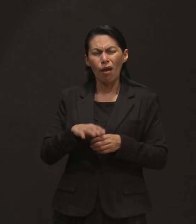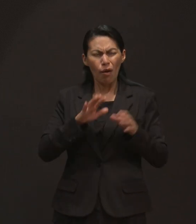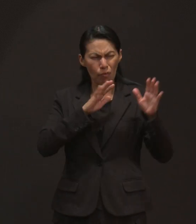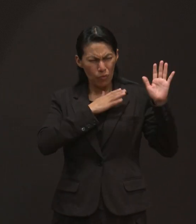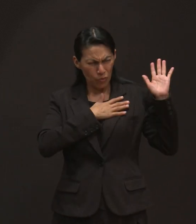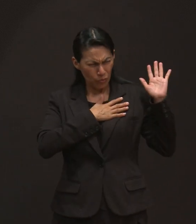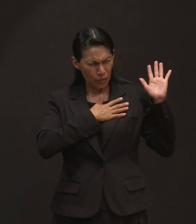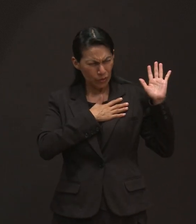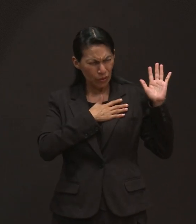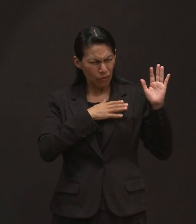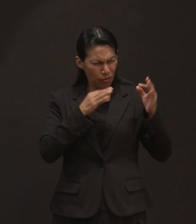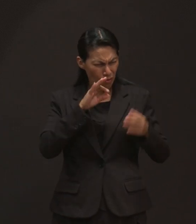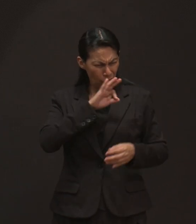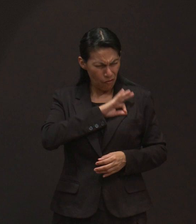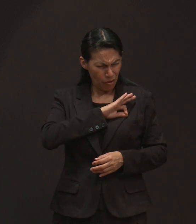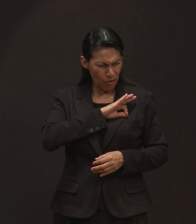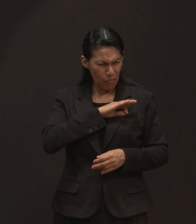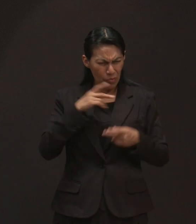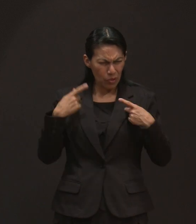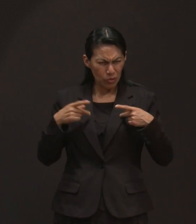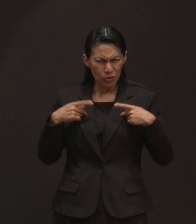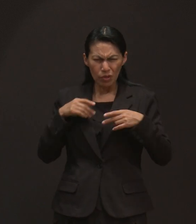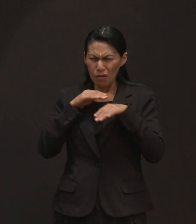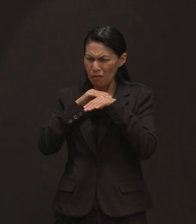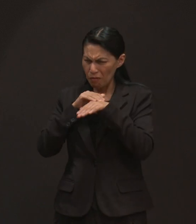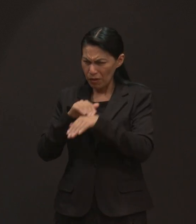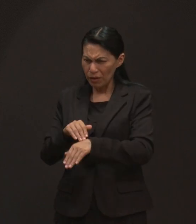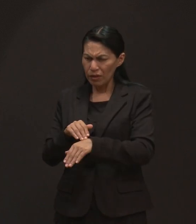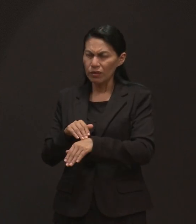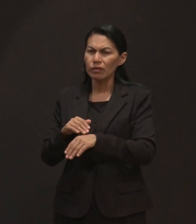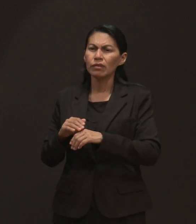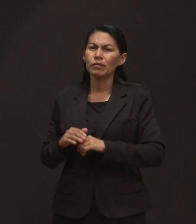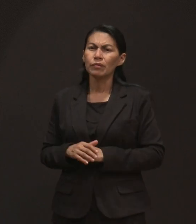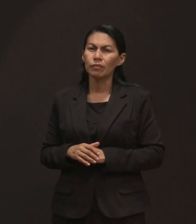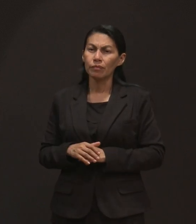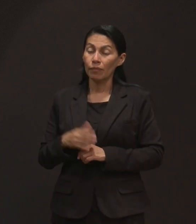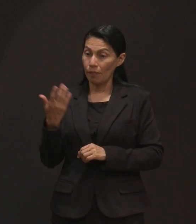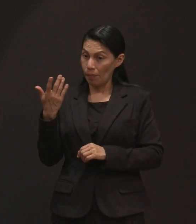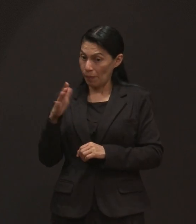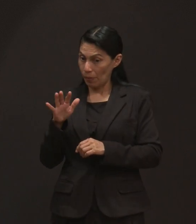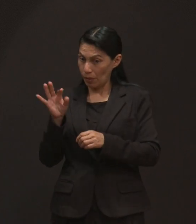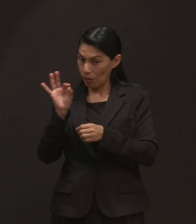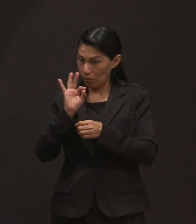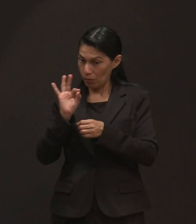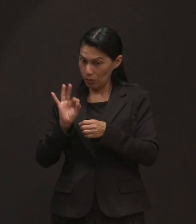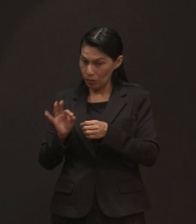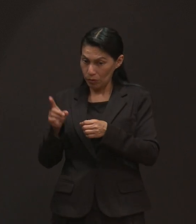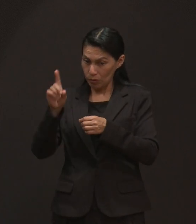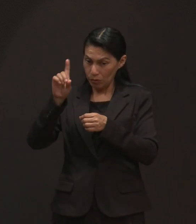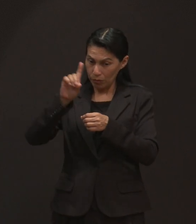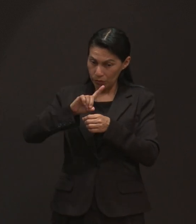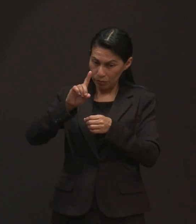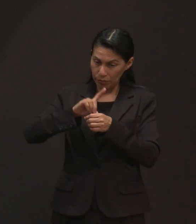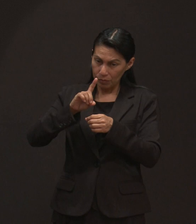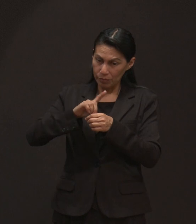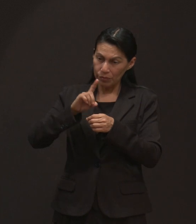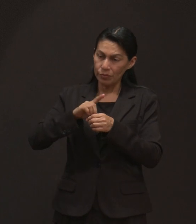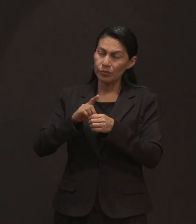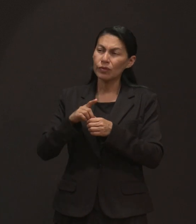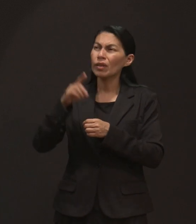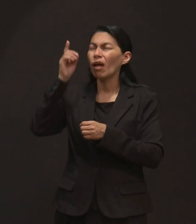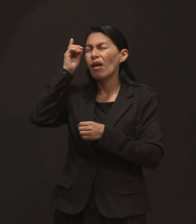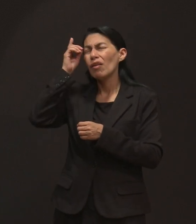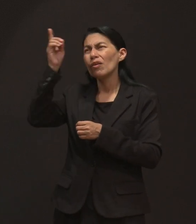los que obedecen este mandato divino del diezmo, ¿verdad? Que Dios